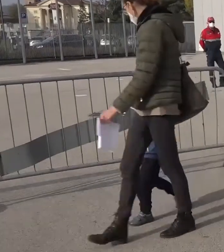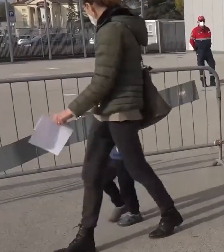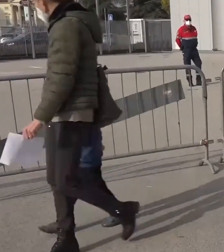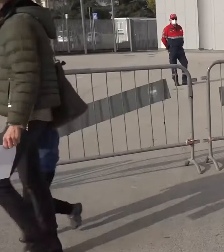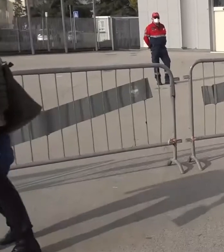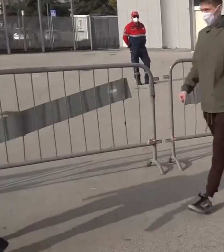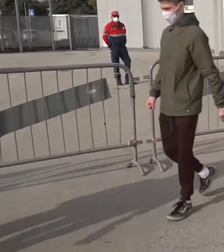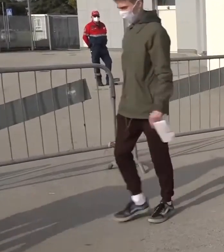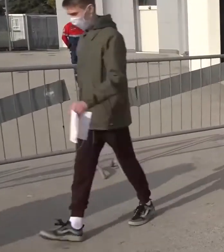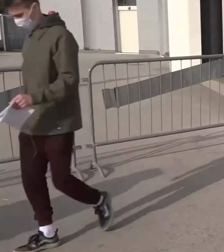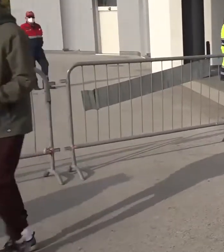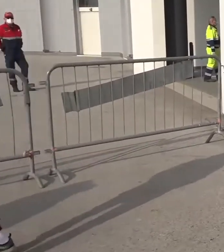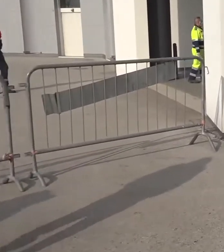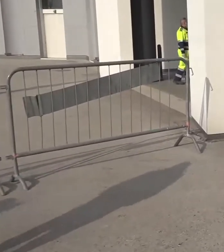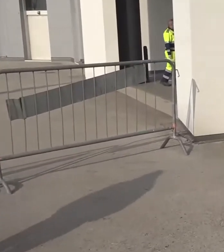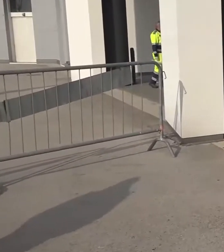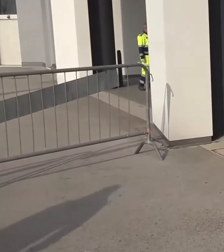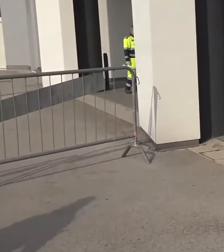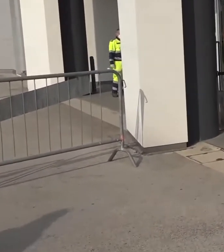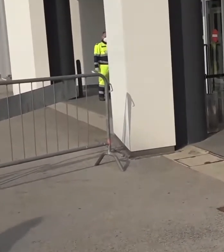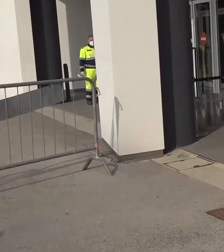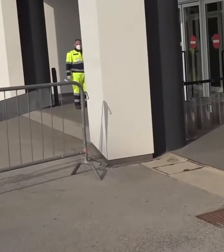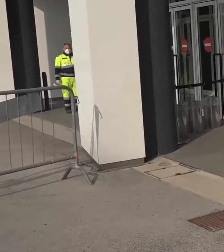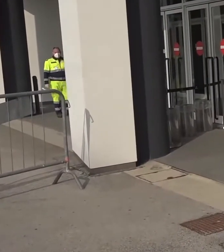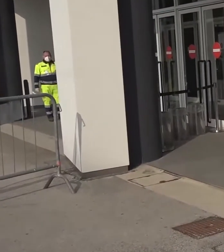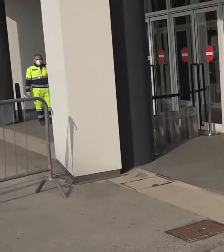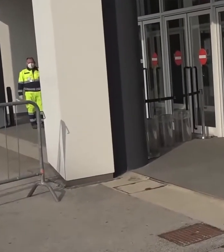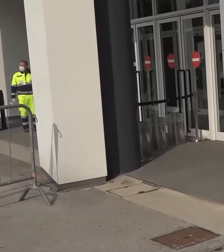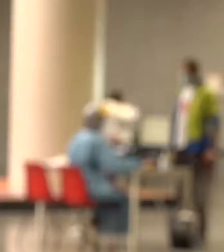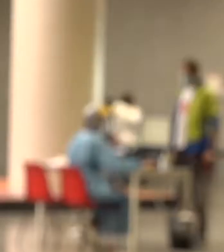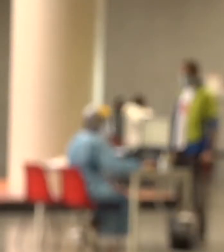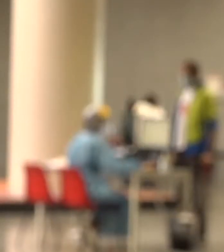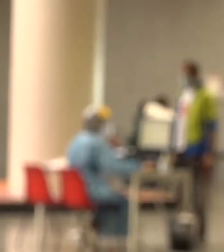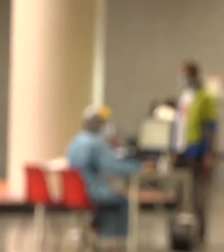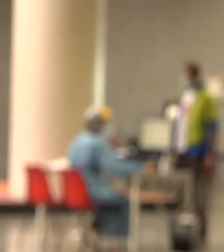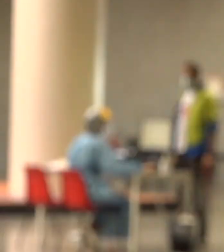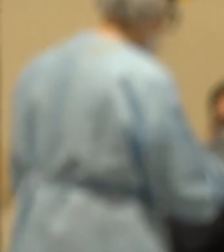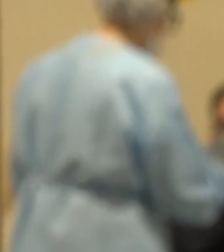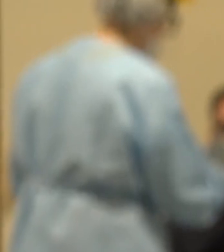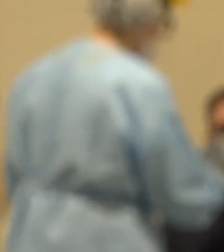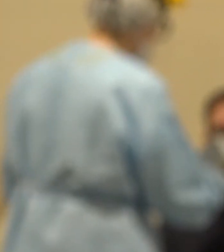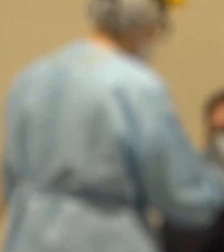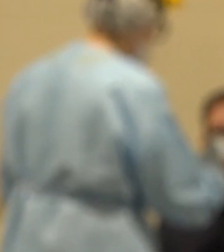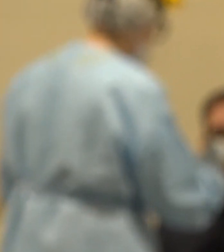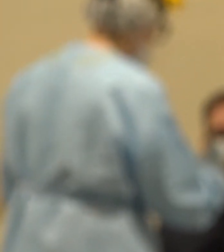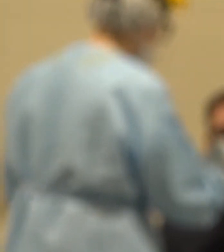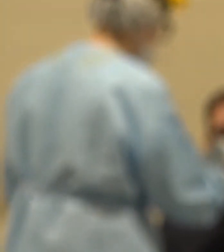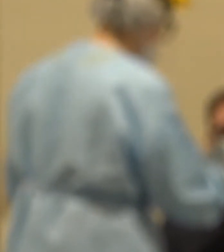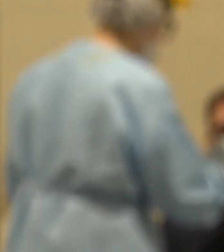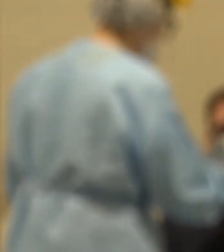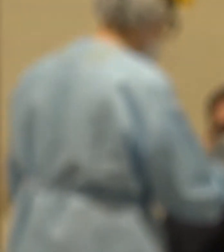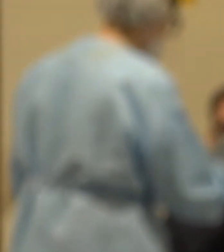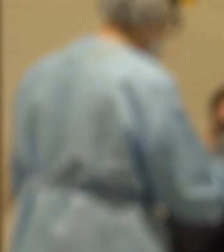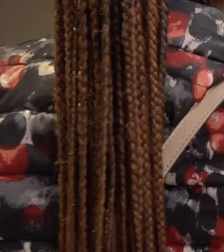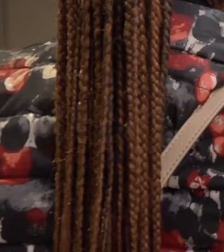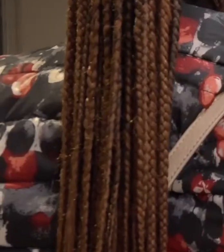Veneto ha preventivato una quota di vaccini per la prima fase pari a 185.000 dosi. E c'è stata